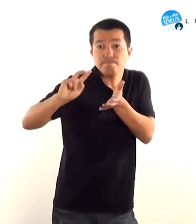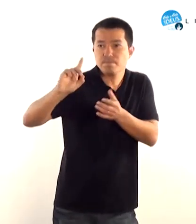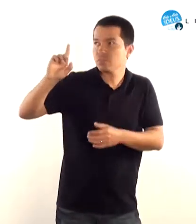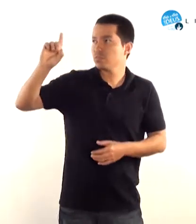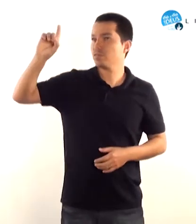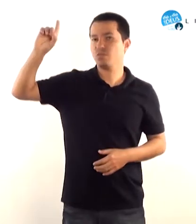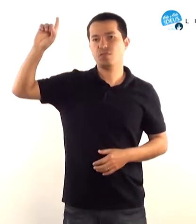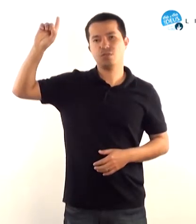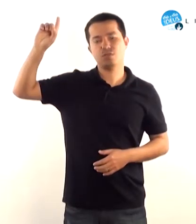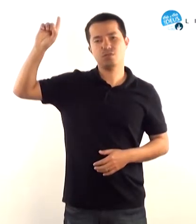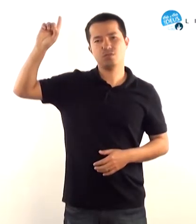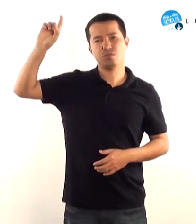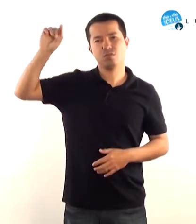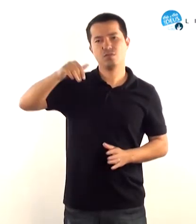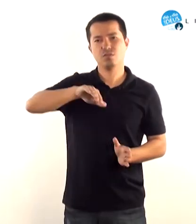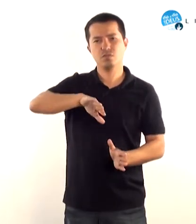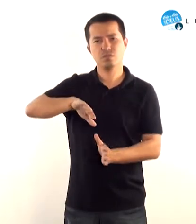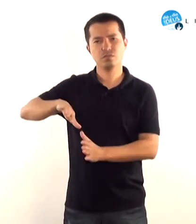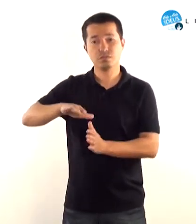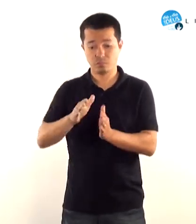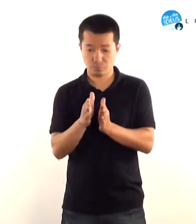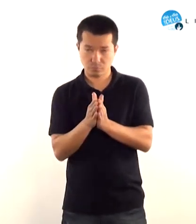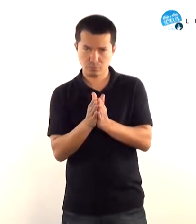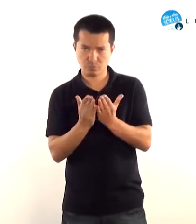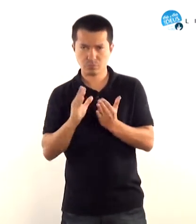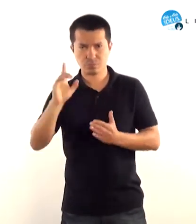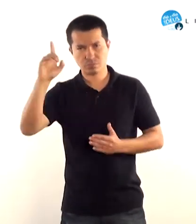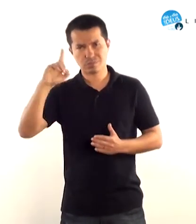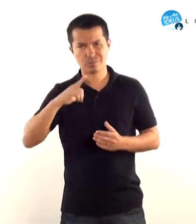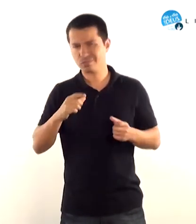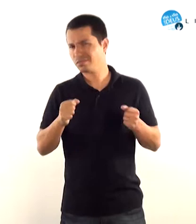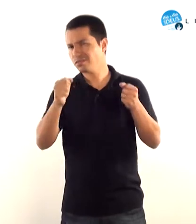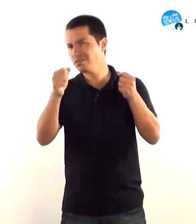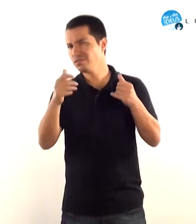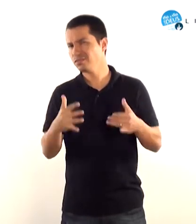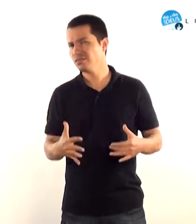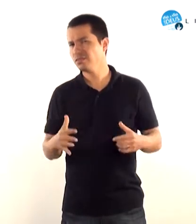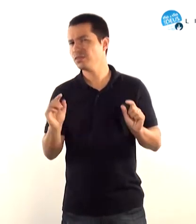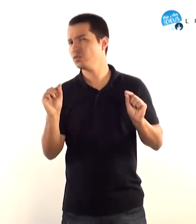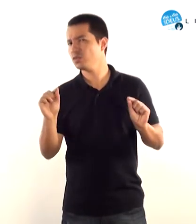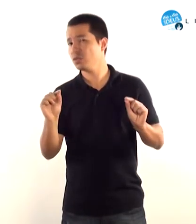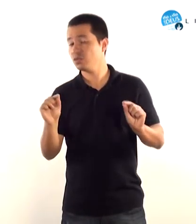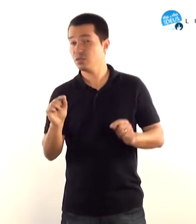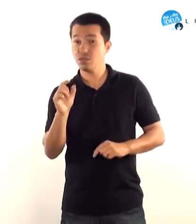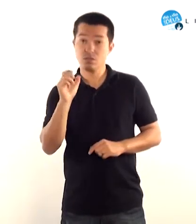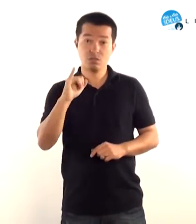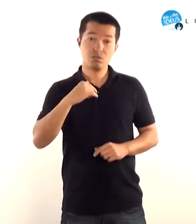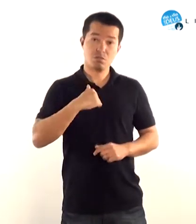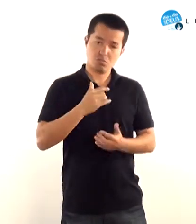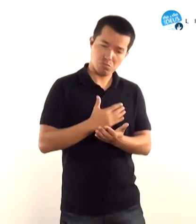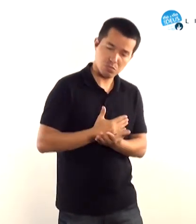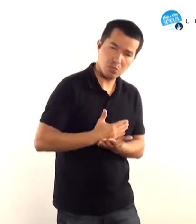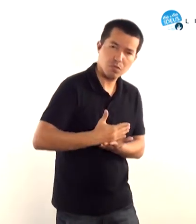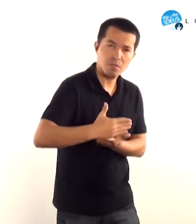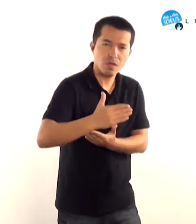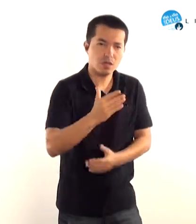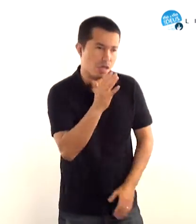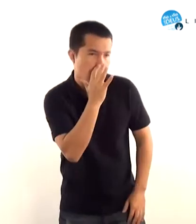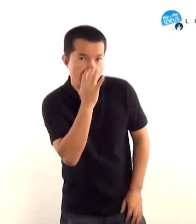torna inimigo de Deus. O que a Bíblia está querendo ensinar para a gente? É que quando eu